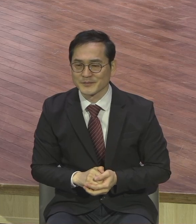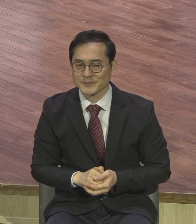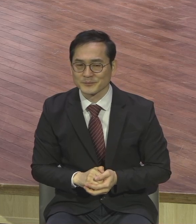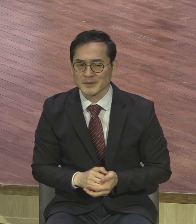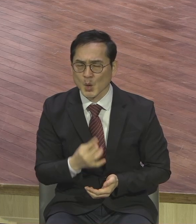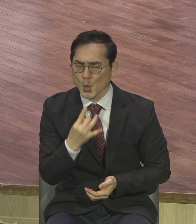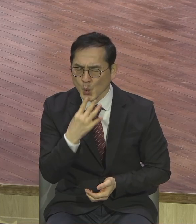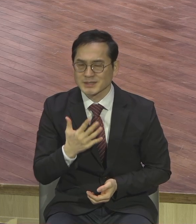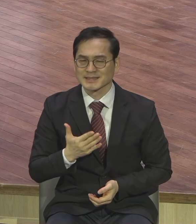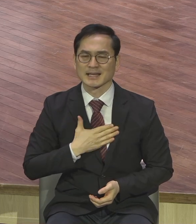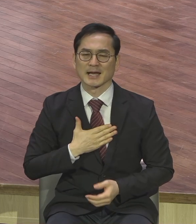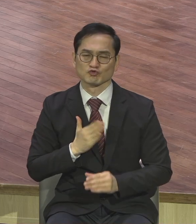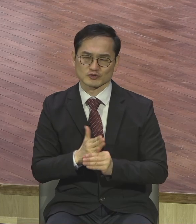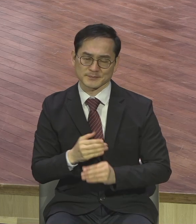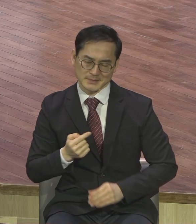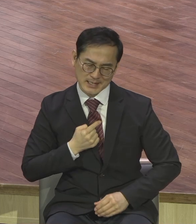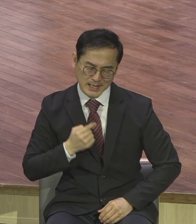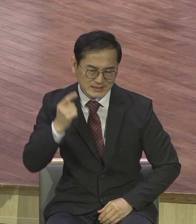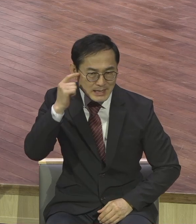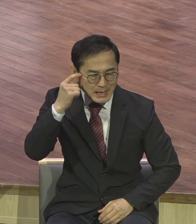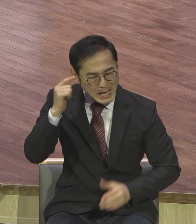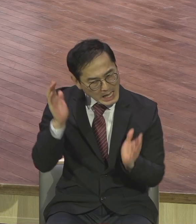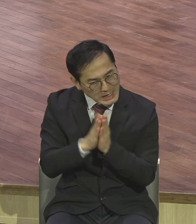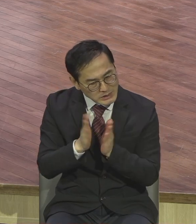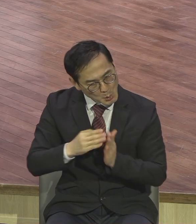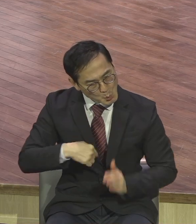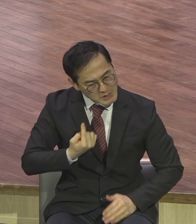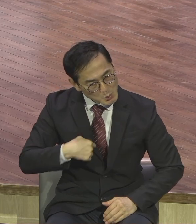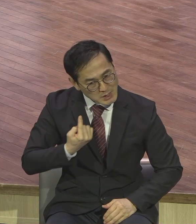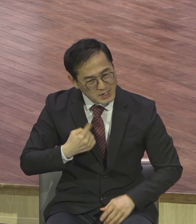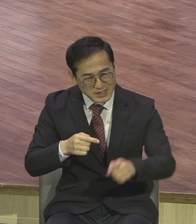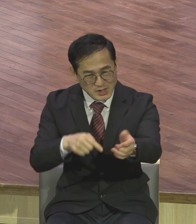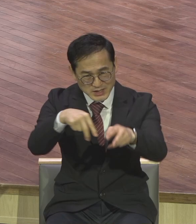오직 자기 자신에게 올인되어 있어요.